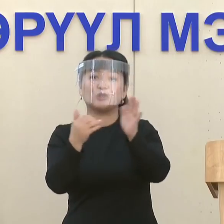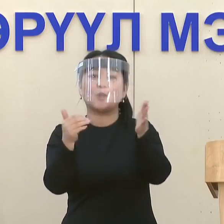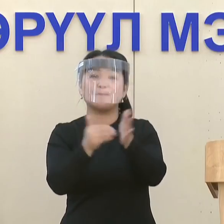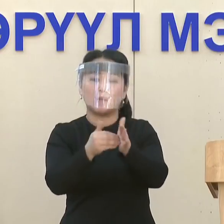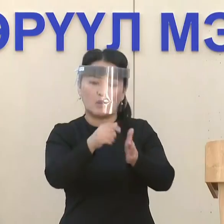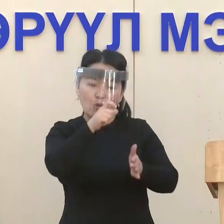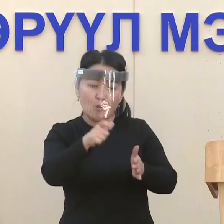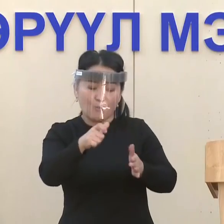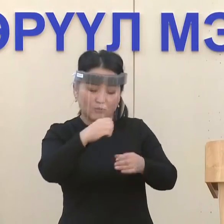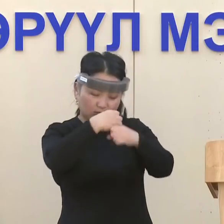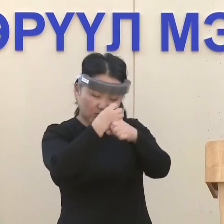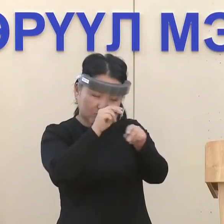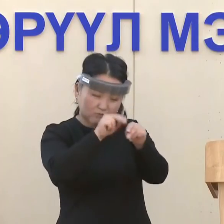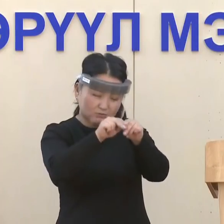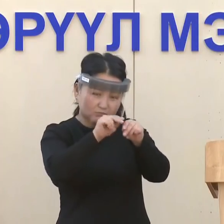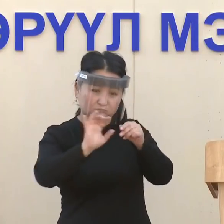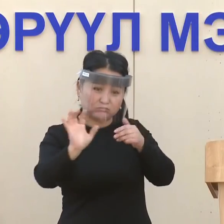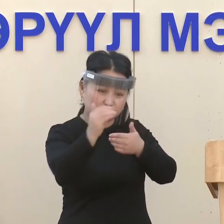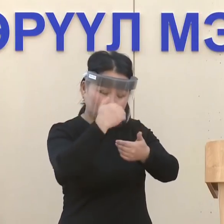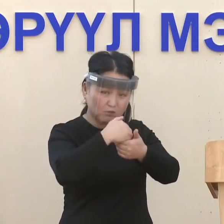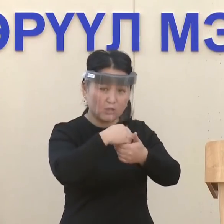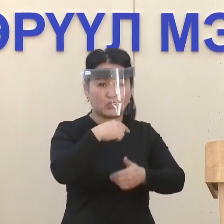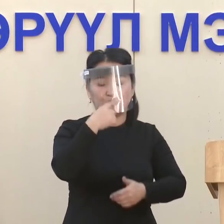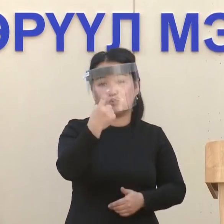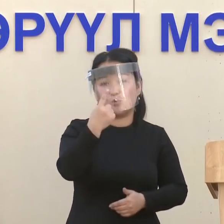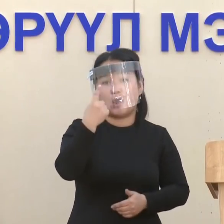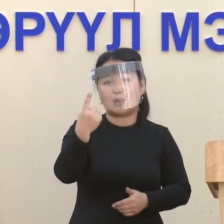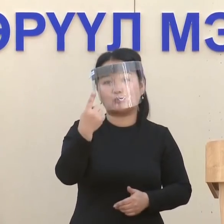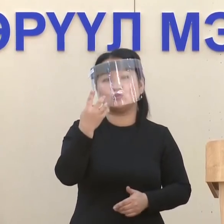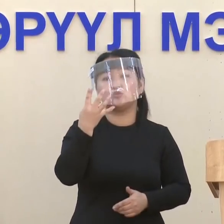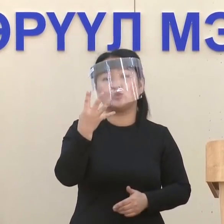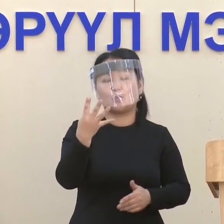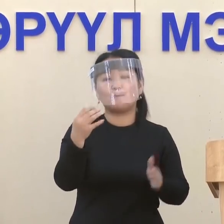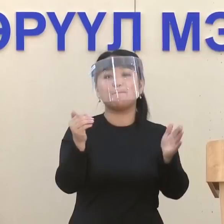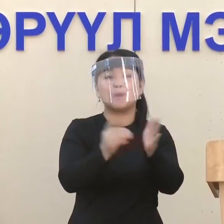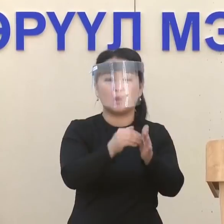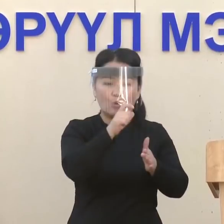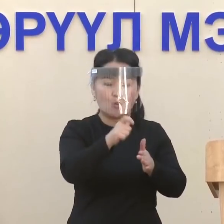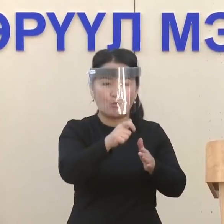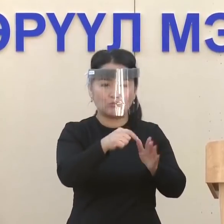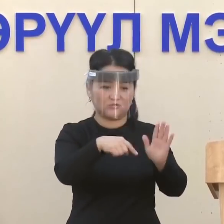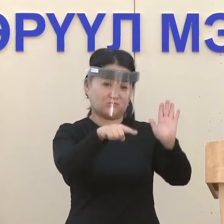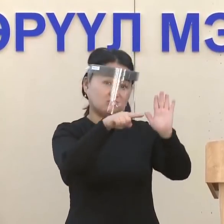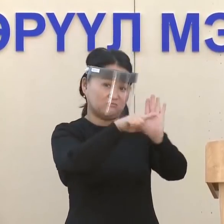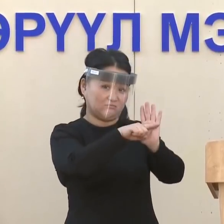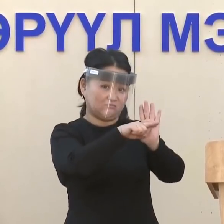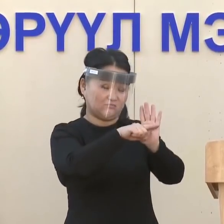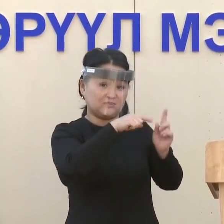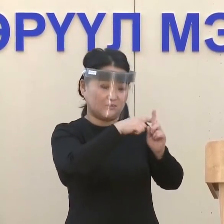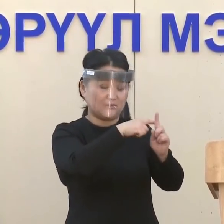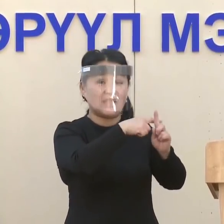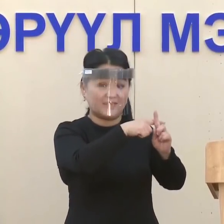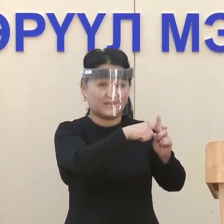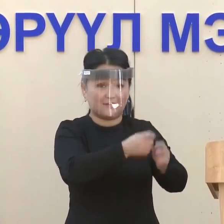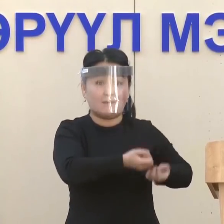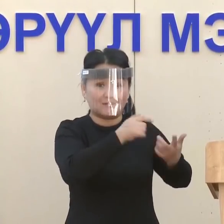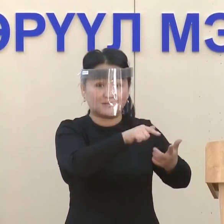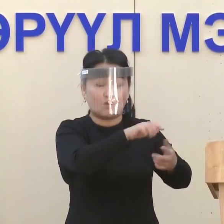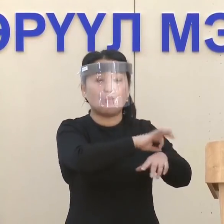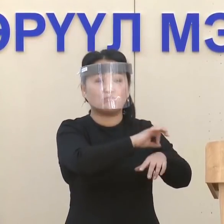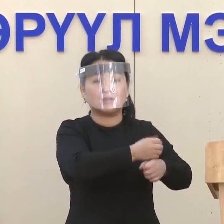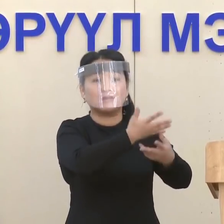шинжилгээнд хамруулснаас 114,000 гаруй хүнд эерэг буюу халдварын тохиолдол гарсан байна. За ойрхон